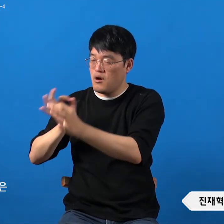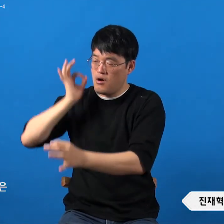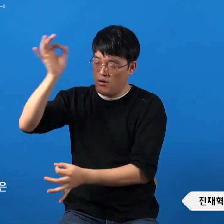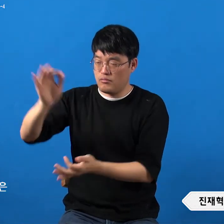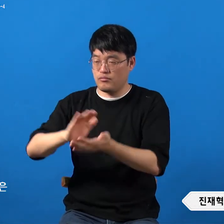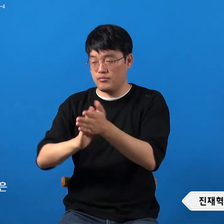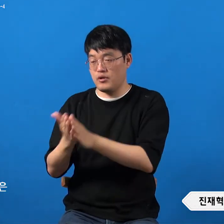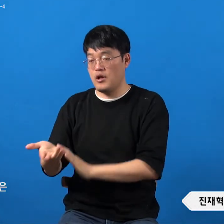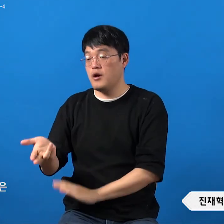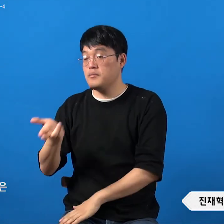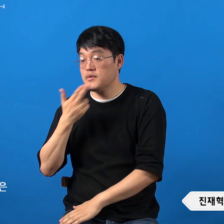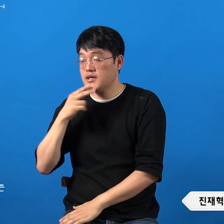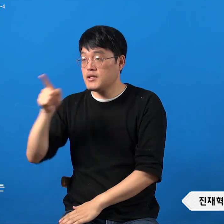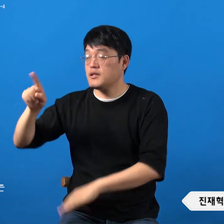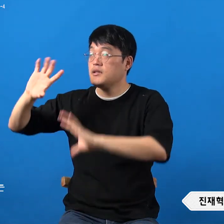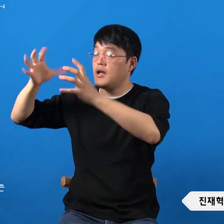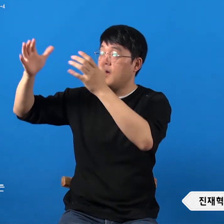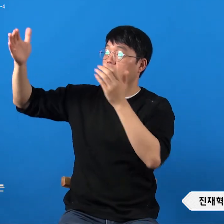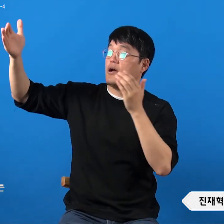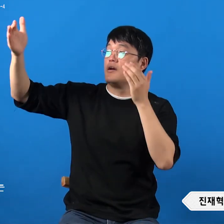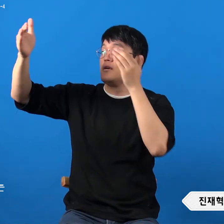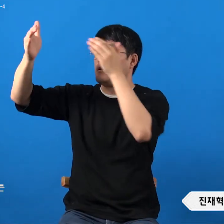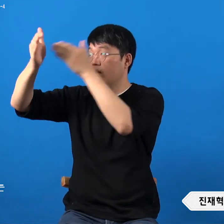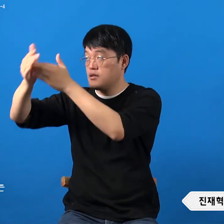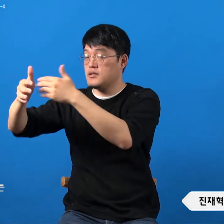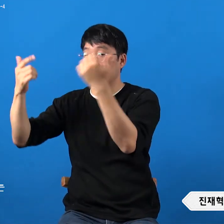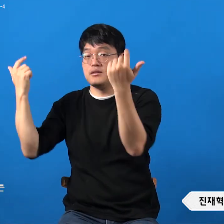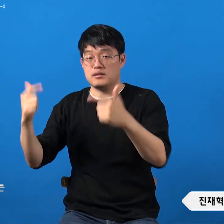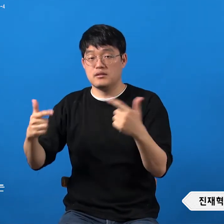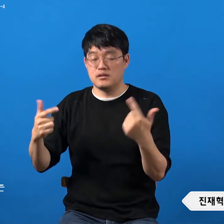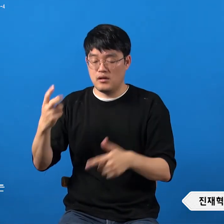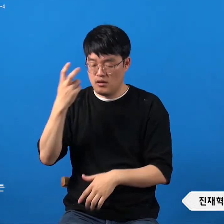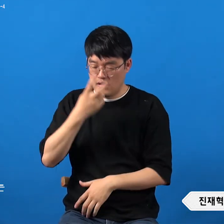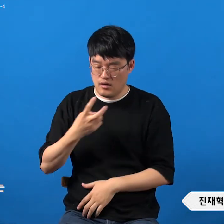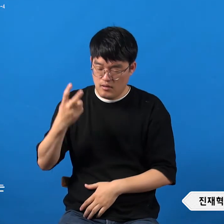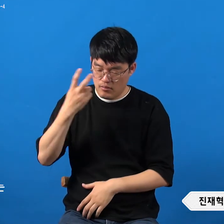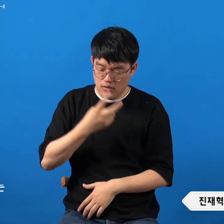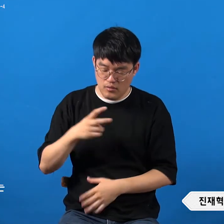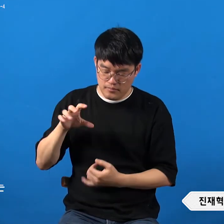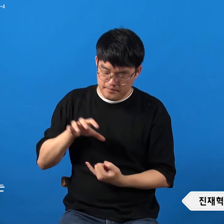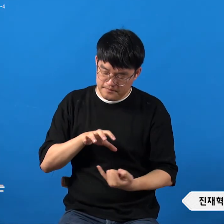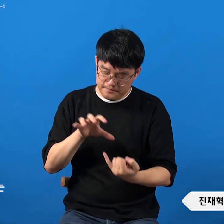영불변하시니 그 나라 가기까지는 늘 보호하시네.